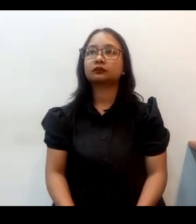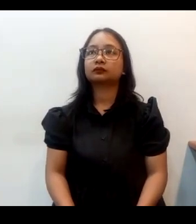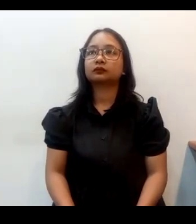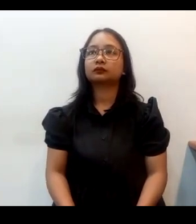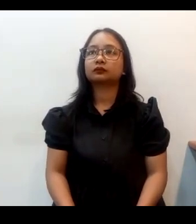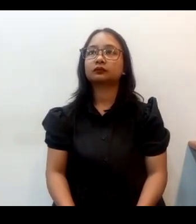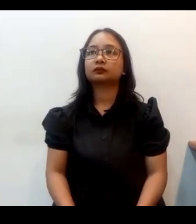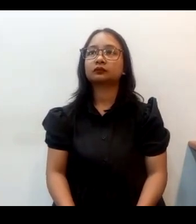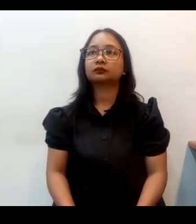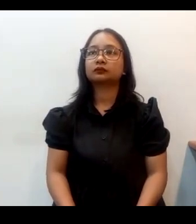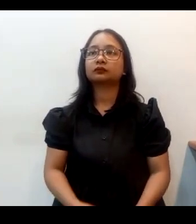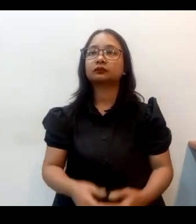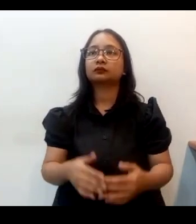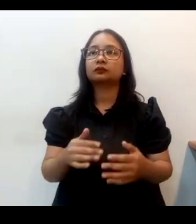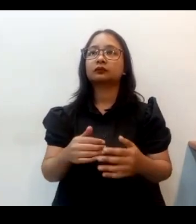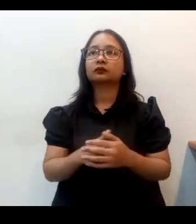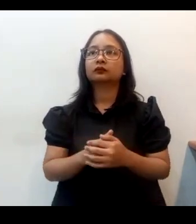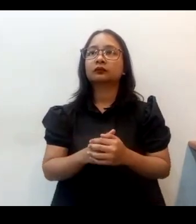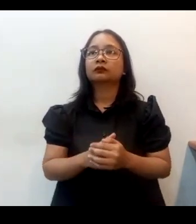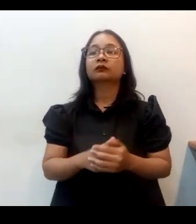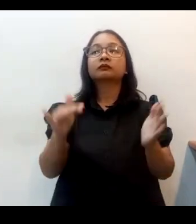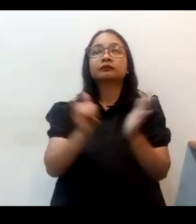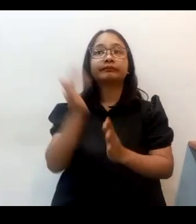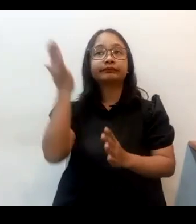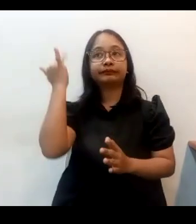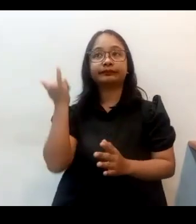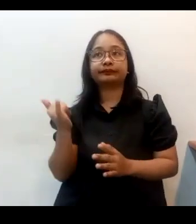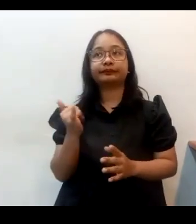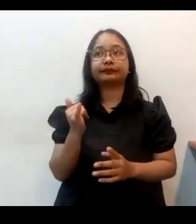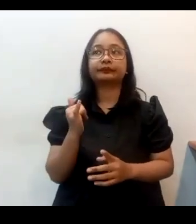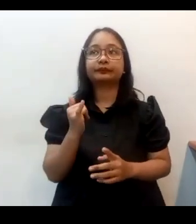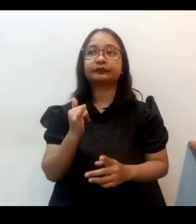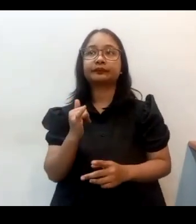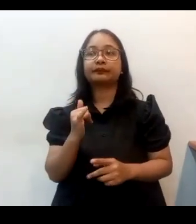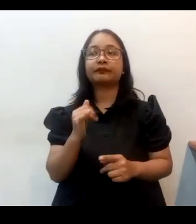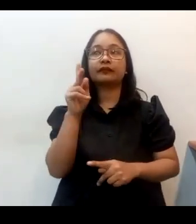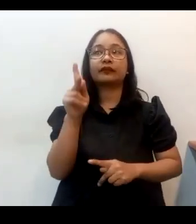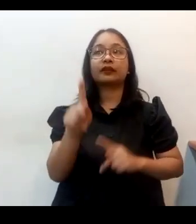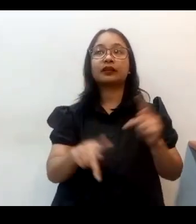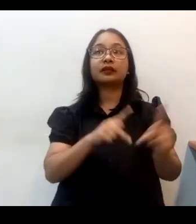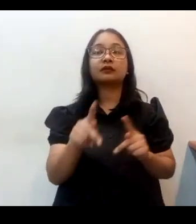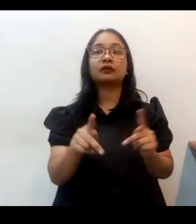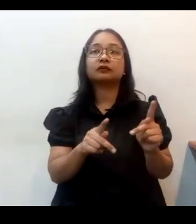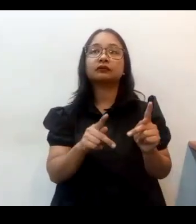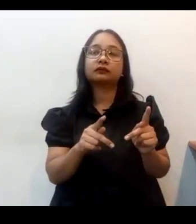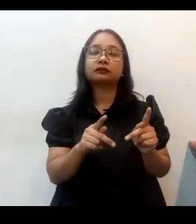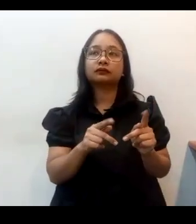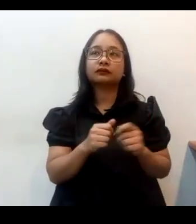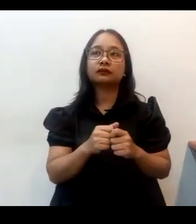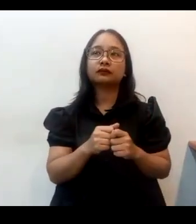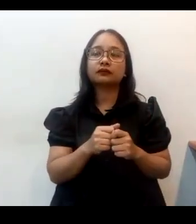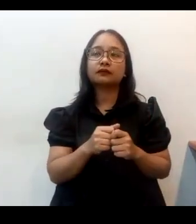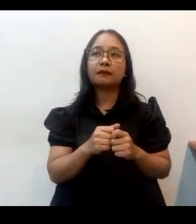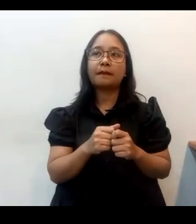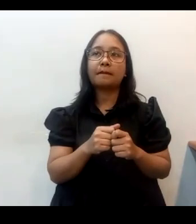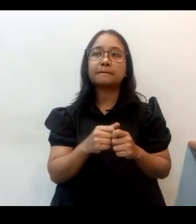these men, how they treat Jesus, it's really different response. Kaya nga po, sa dalawang lalaki po na ito, kung